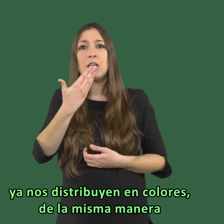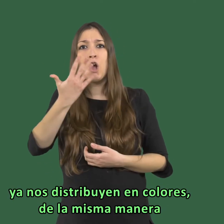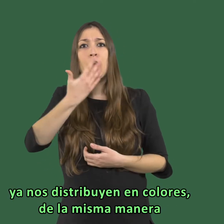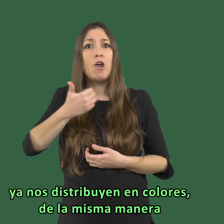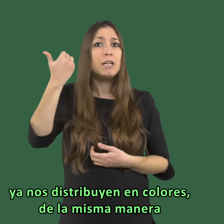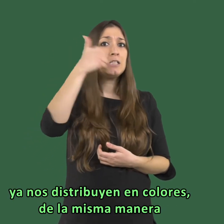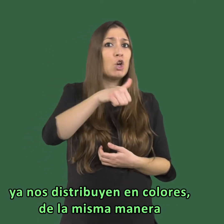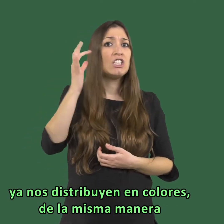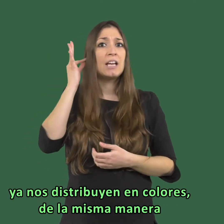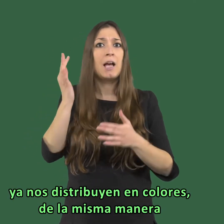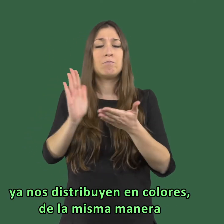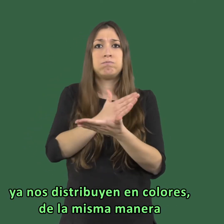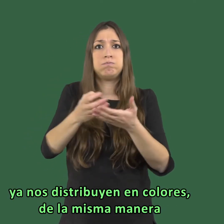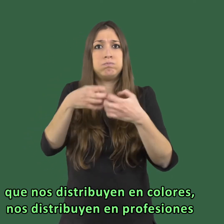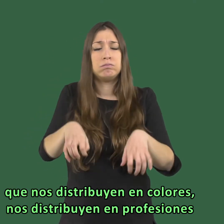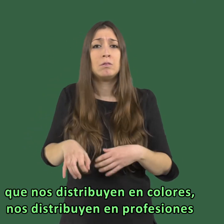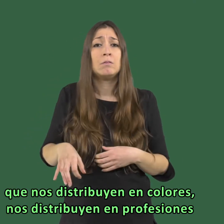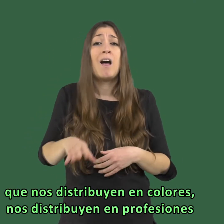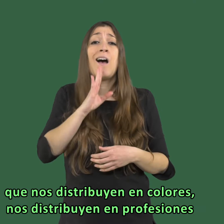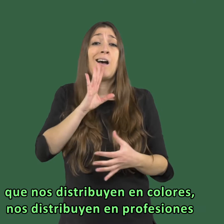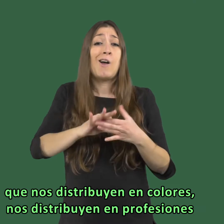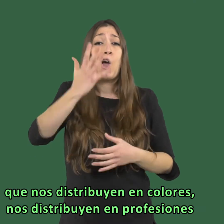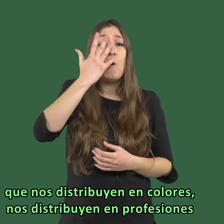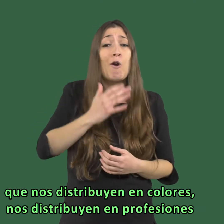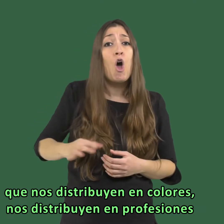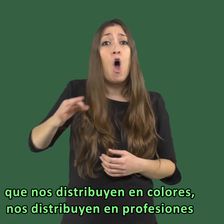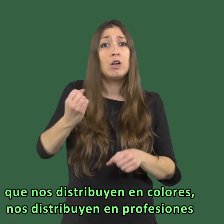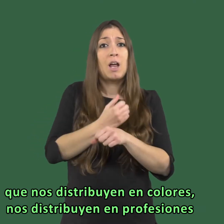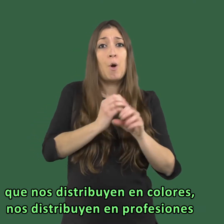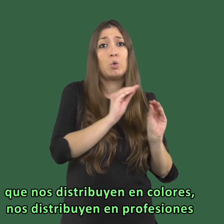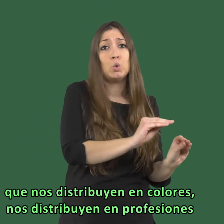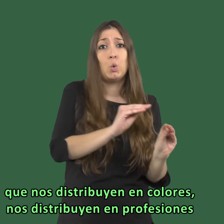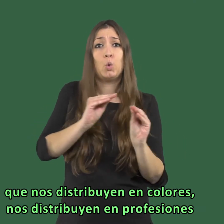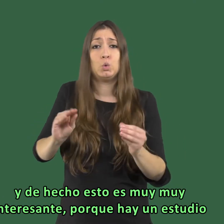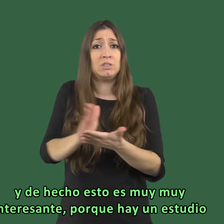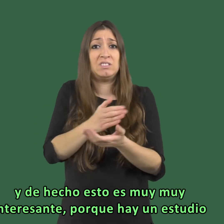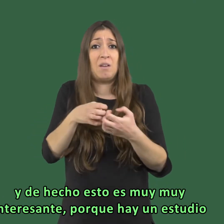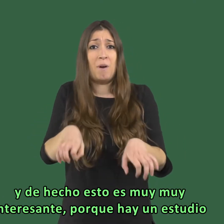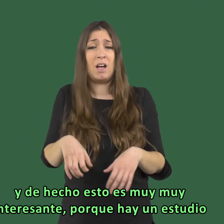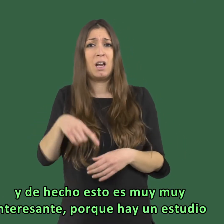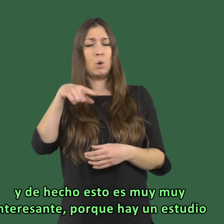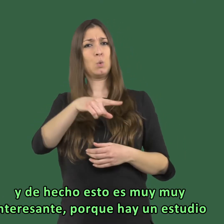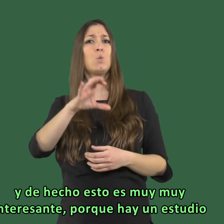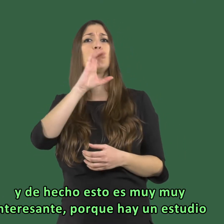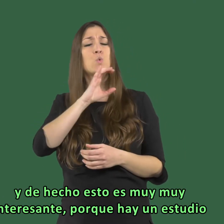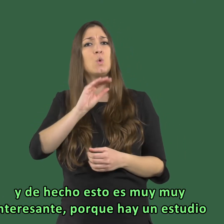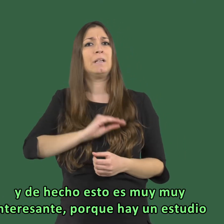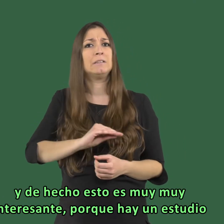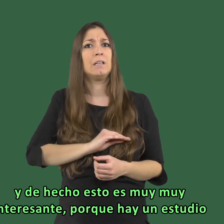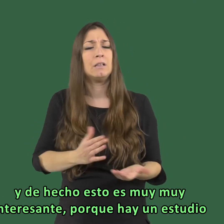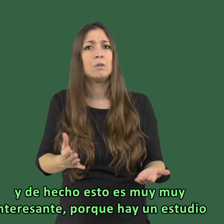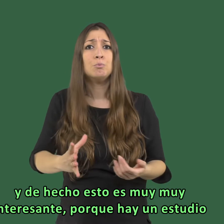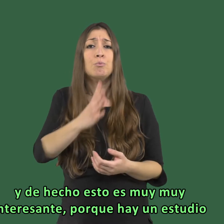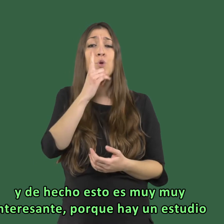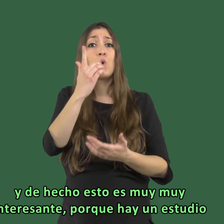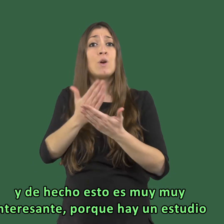distribuyen en colores, de la misma manera que nos distribuyen en colores, nos distribuyen en profesiones. Y de hecho esto es muy, muy interesante